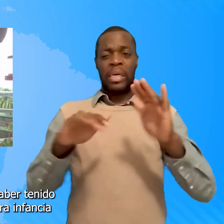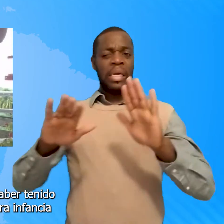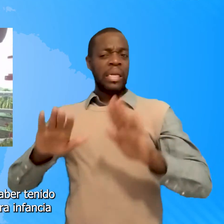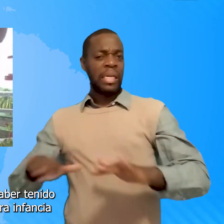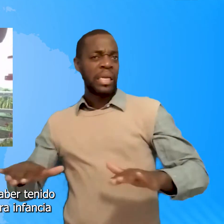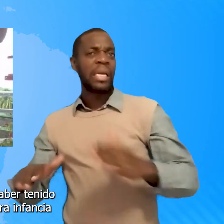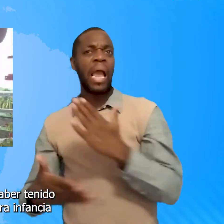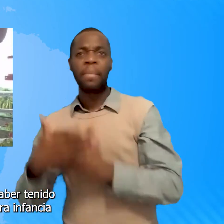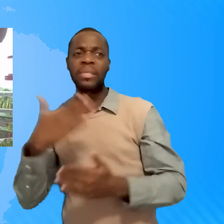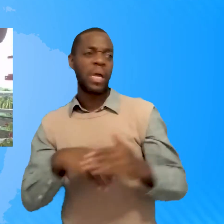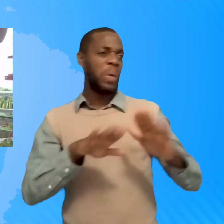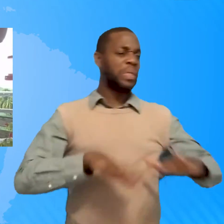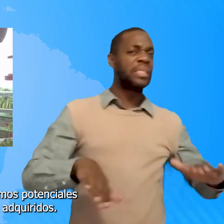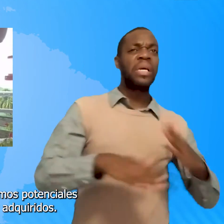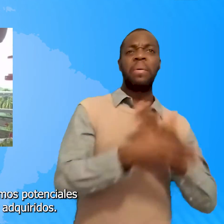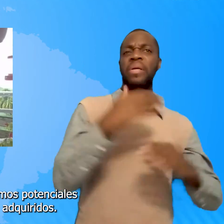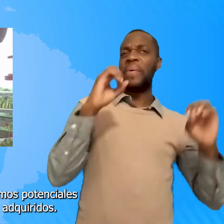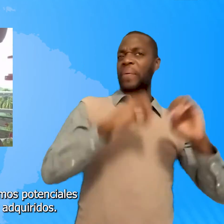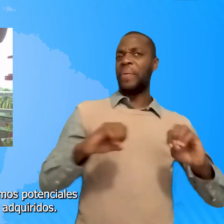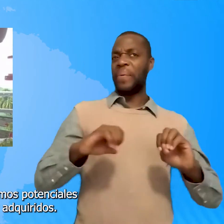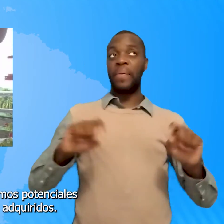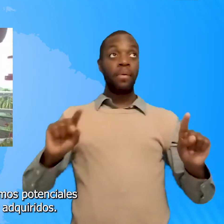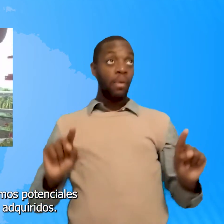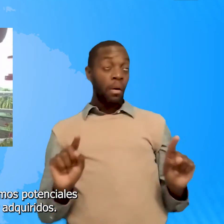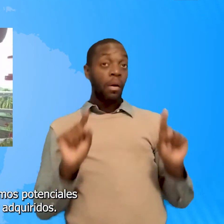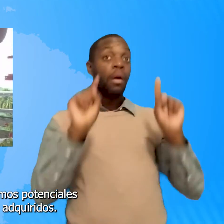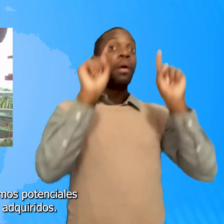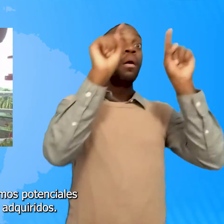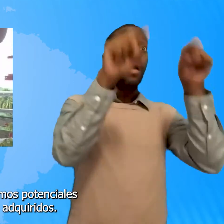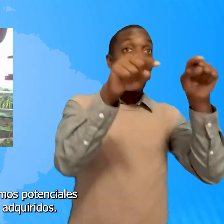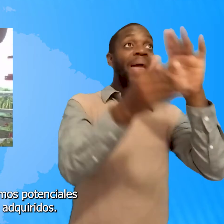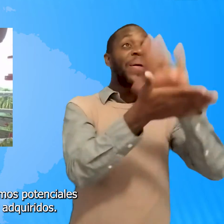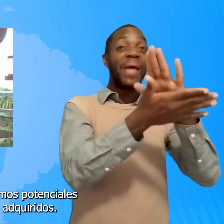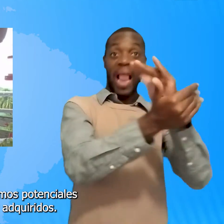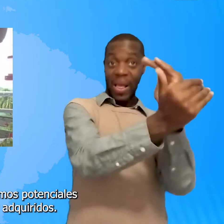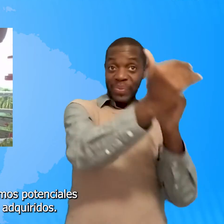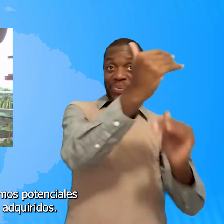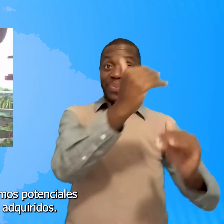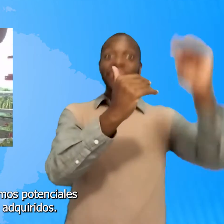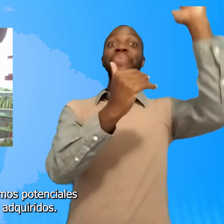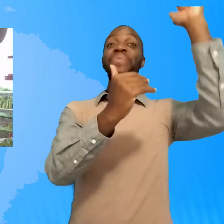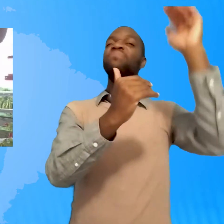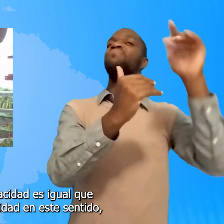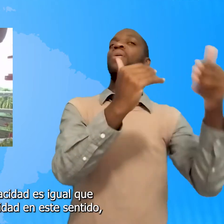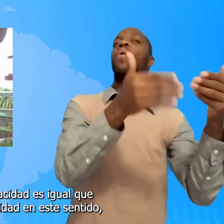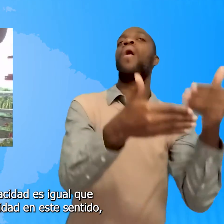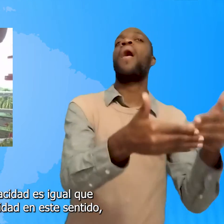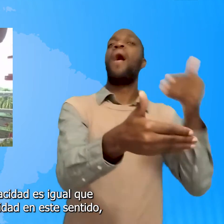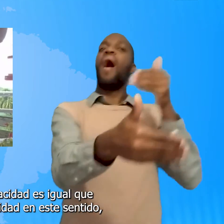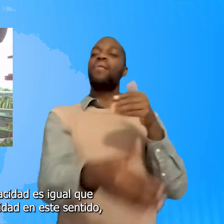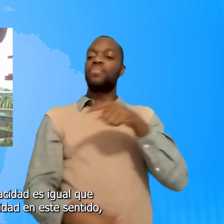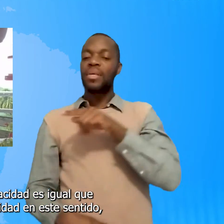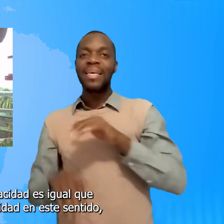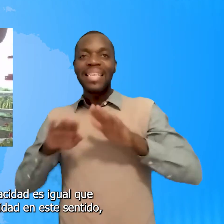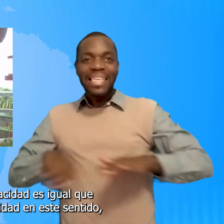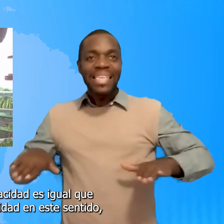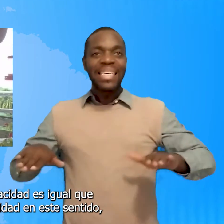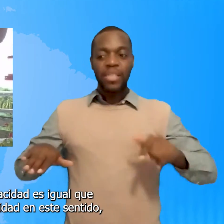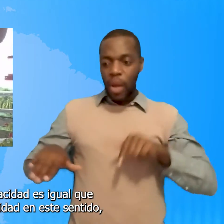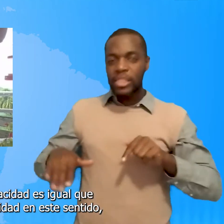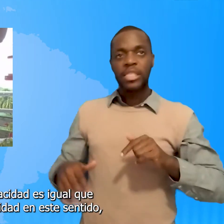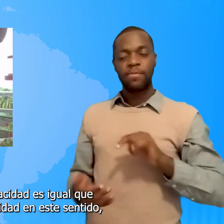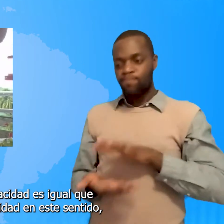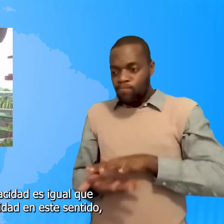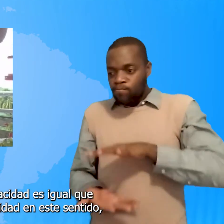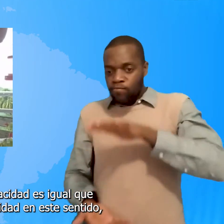una primera infancia donde sus máximos potenciales puedan ser adquiridos. Un niño con discapacidad es